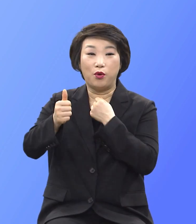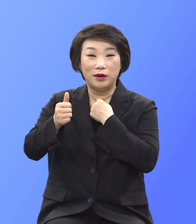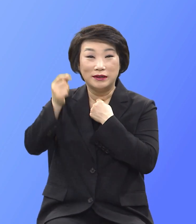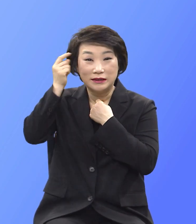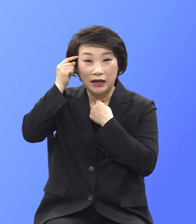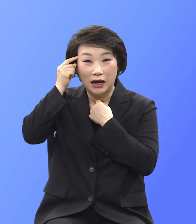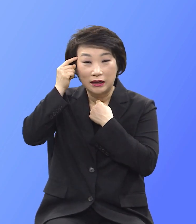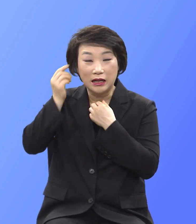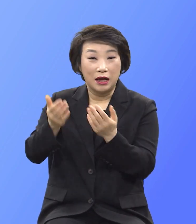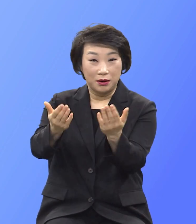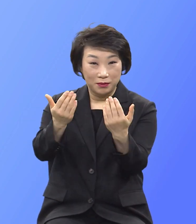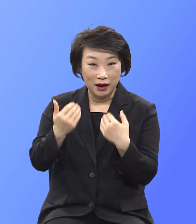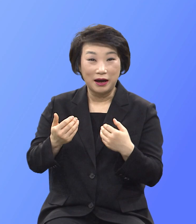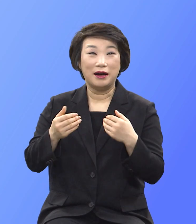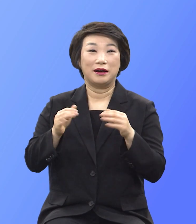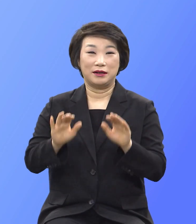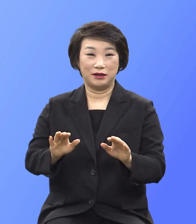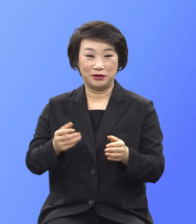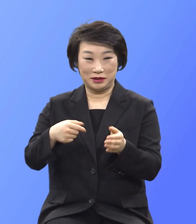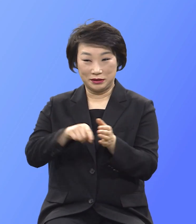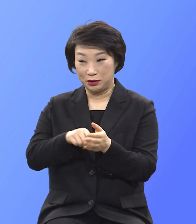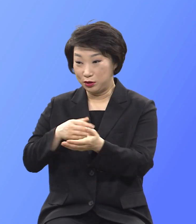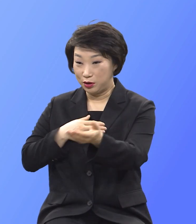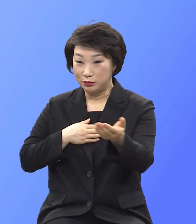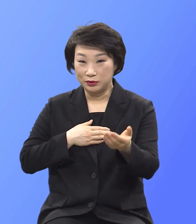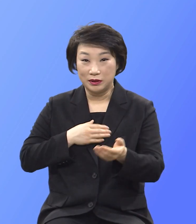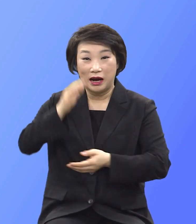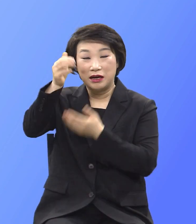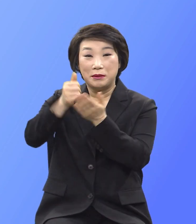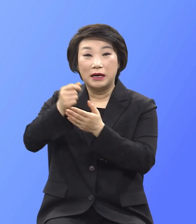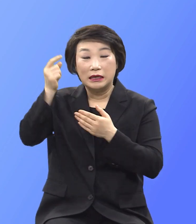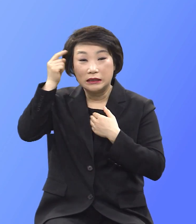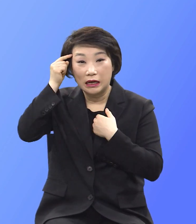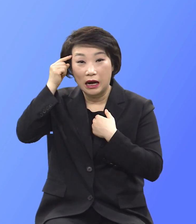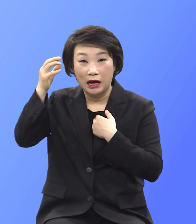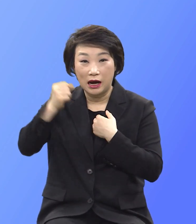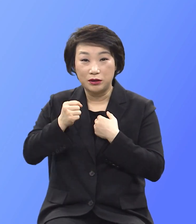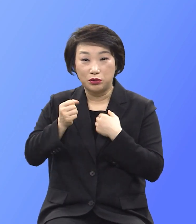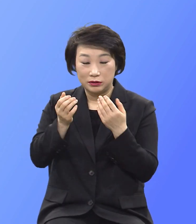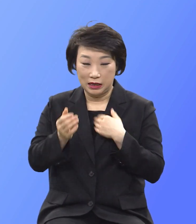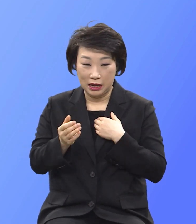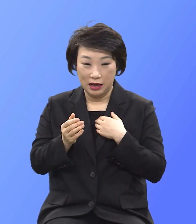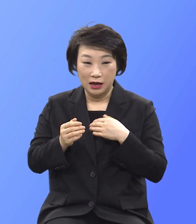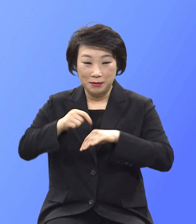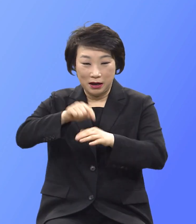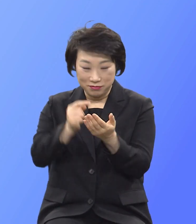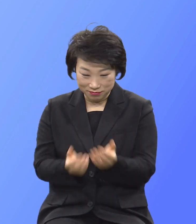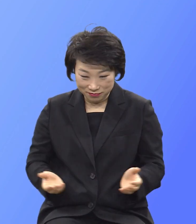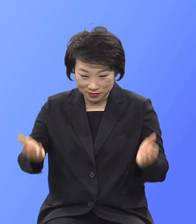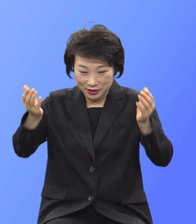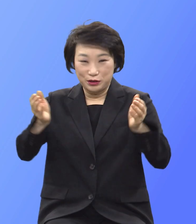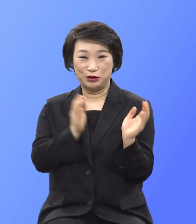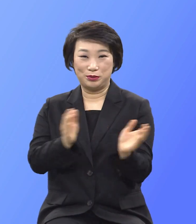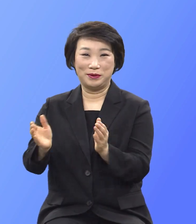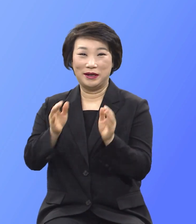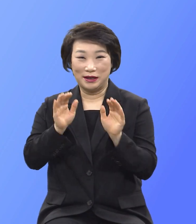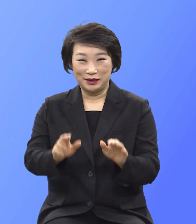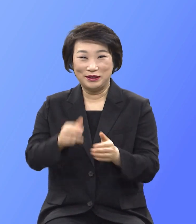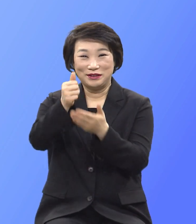원하시는 생각을 수용할 수 있도록 하나님의 생각으로 그릇을 만들기를 주님의 이름으로